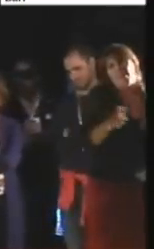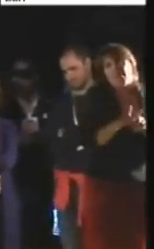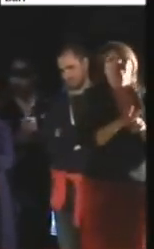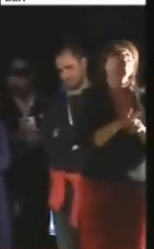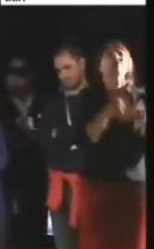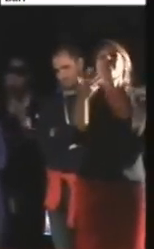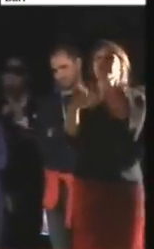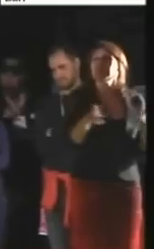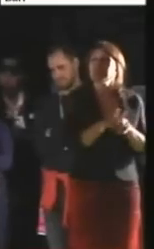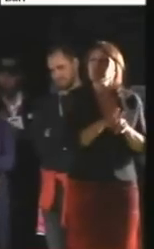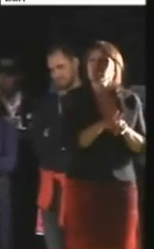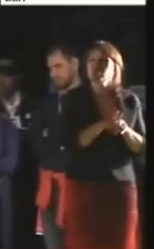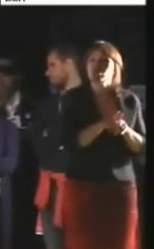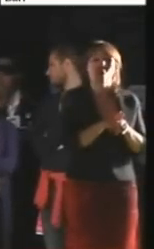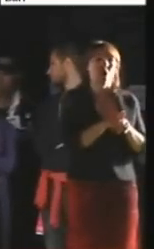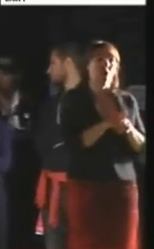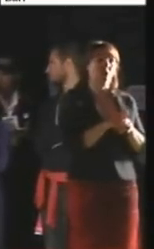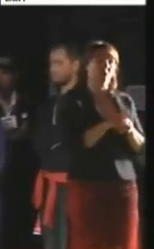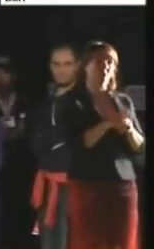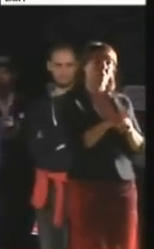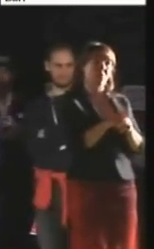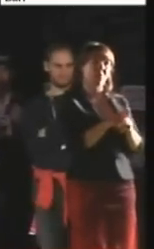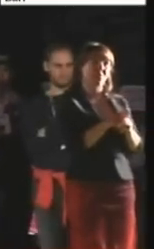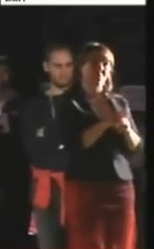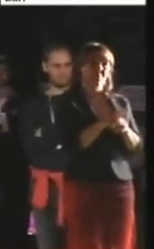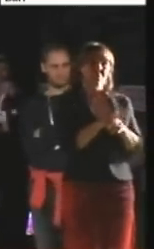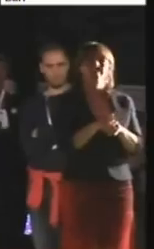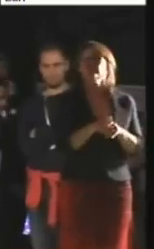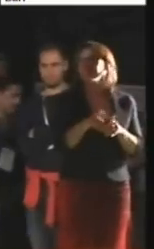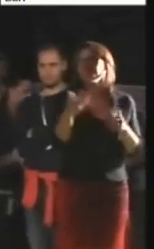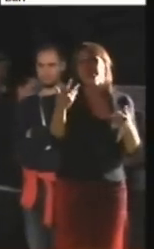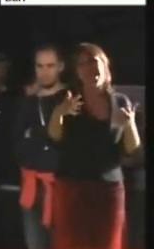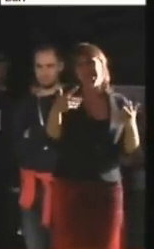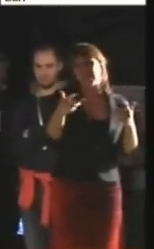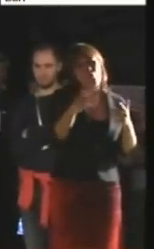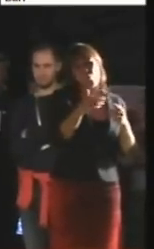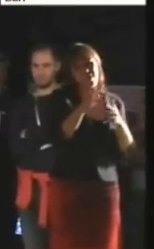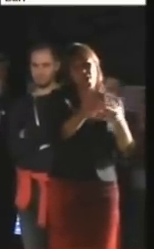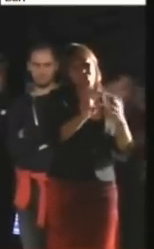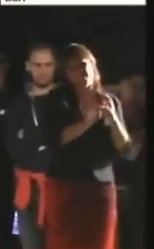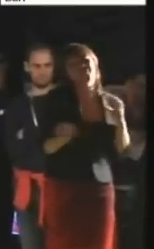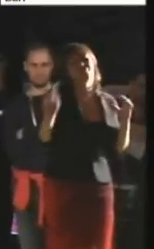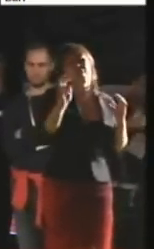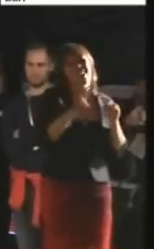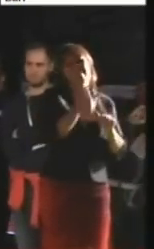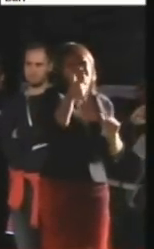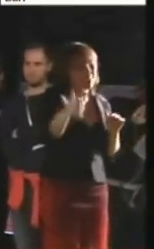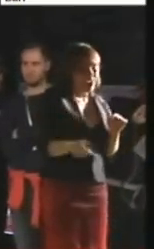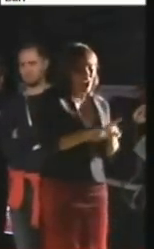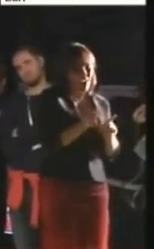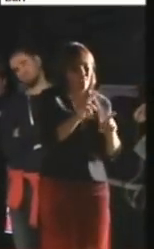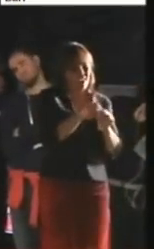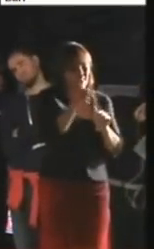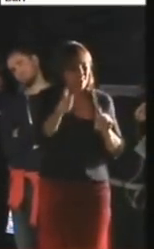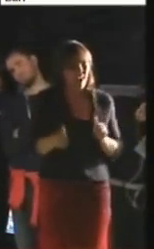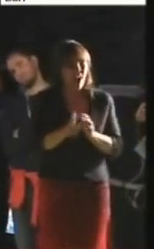qua. Il 26, i rifiuti, ne abbiamo parlato, è 20 anni che parlo di rifiuti, è